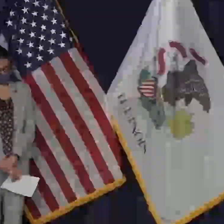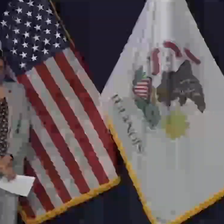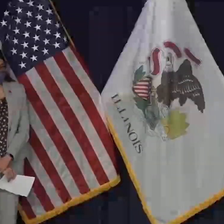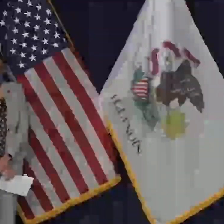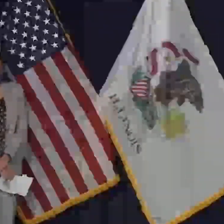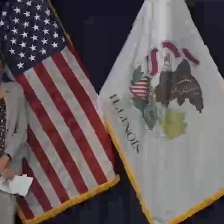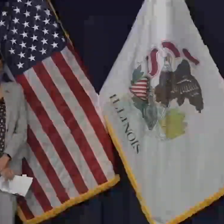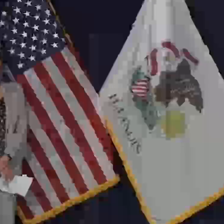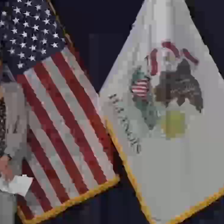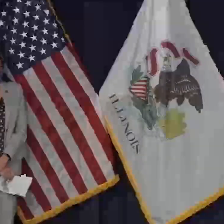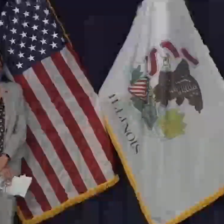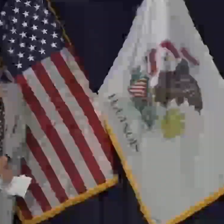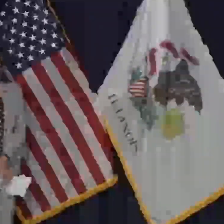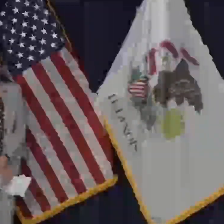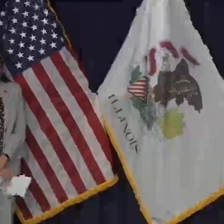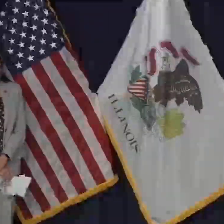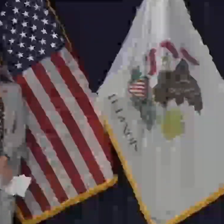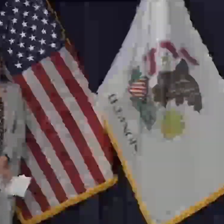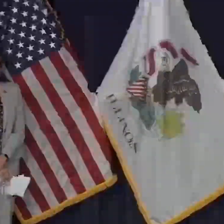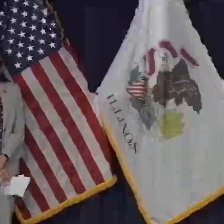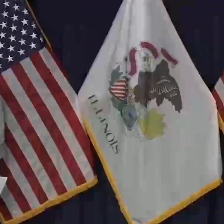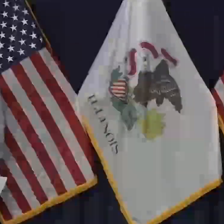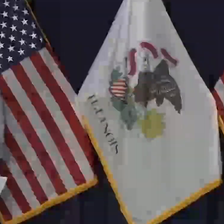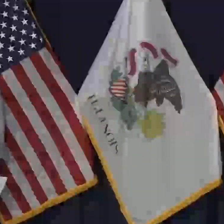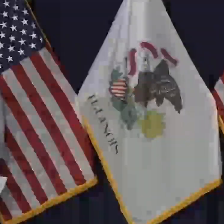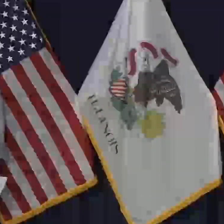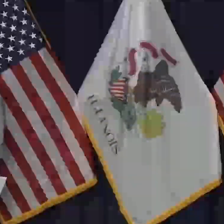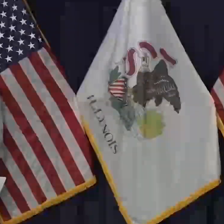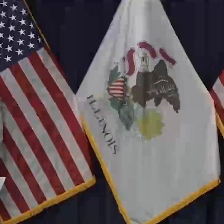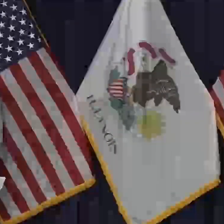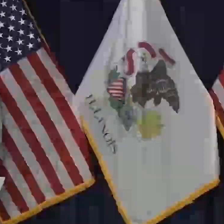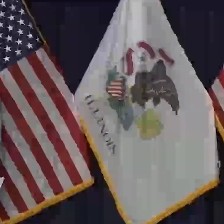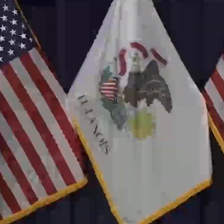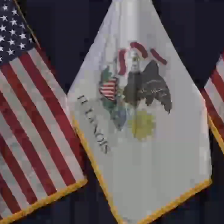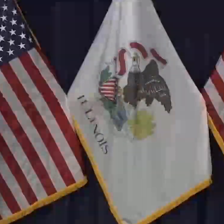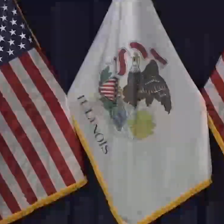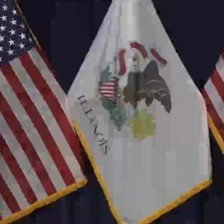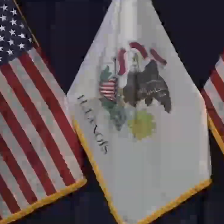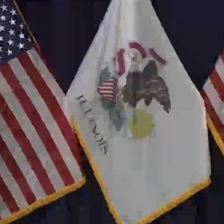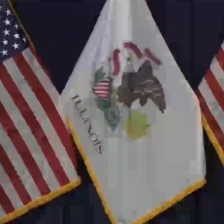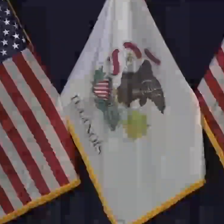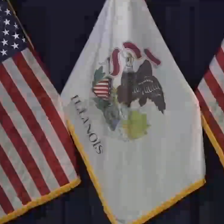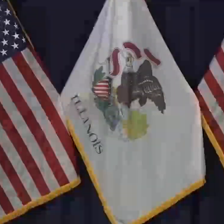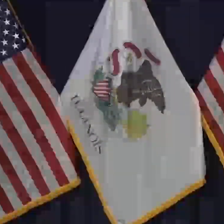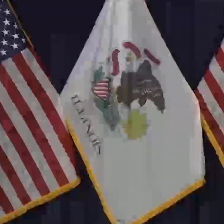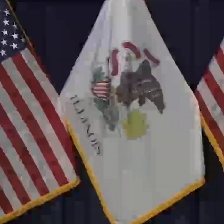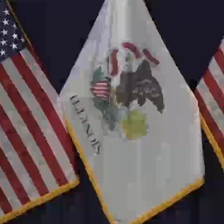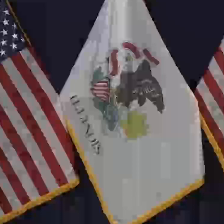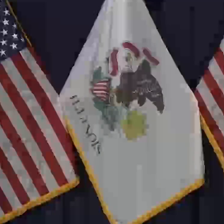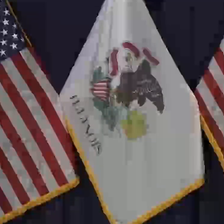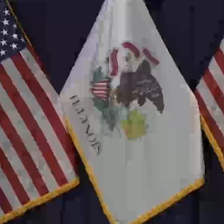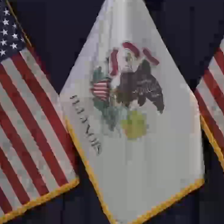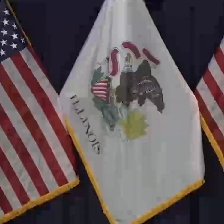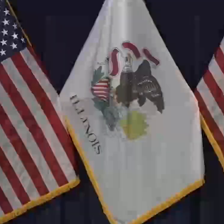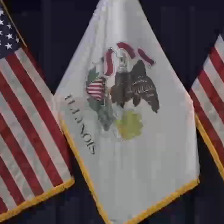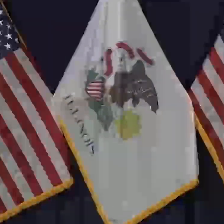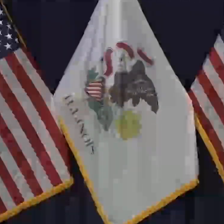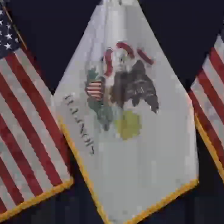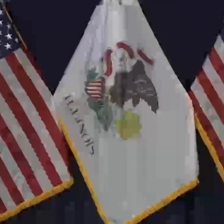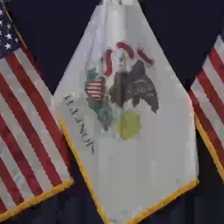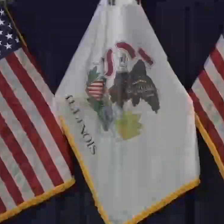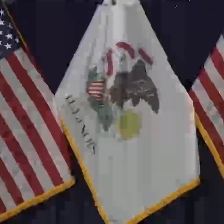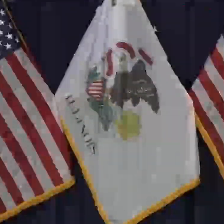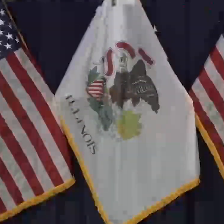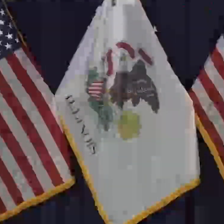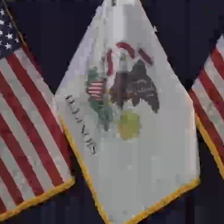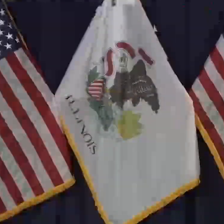de Illinois es cultivar el conocimiento, conexiones y colaboración para generar un efecto transformacional en la sociedad y alcanzar